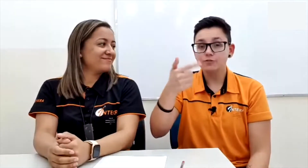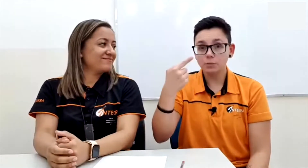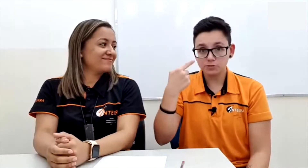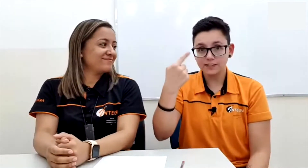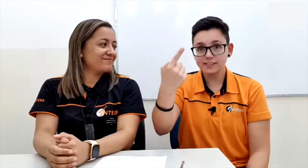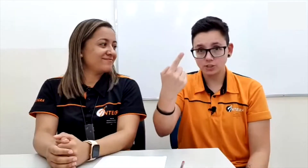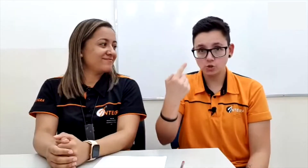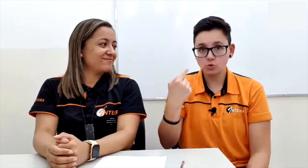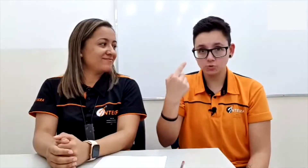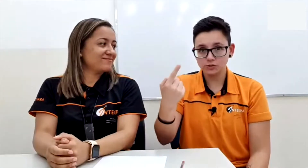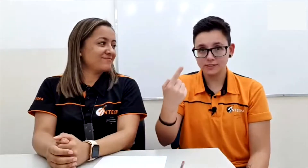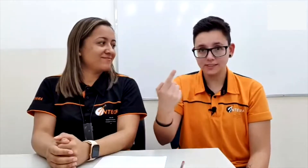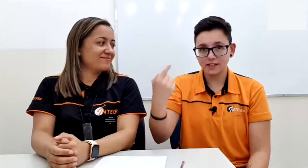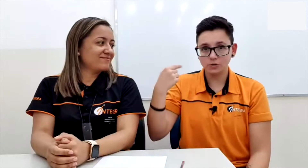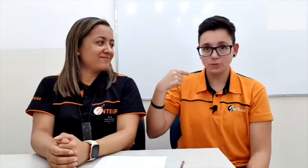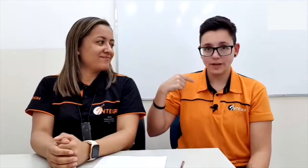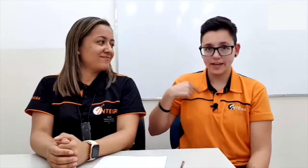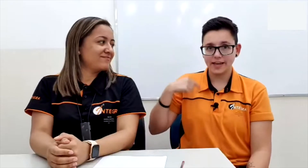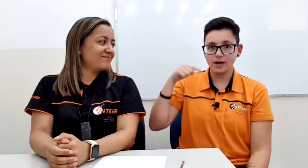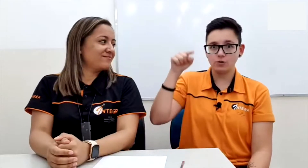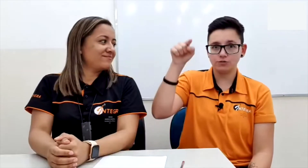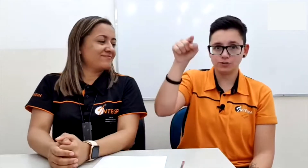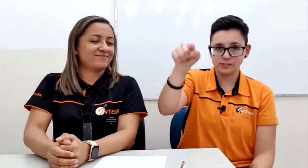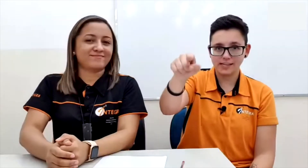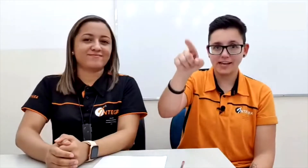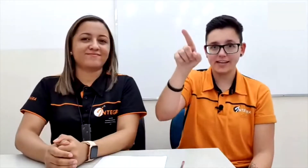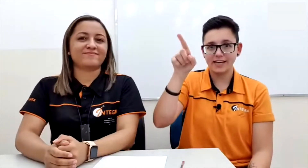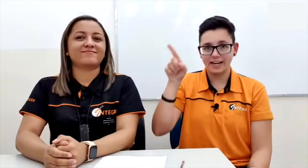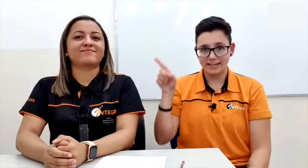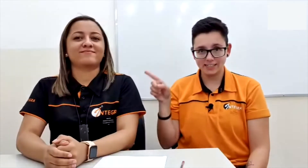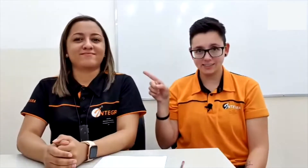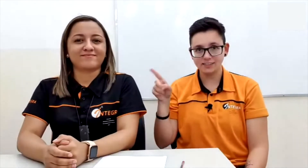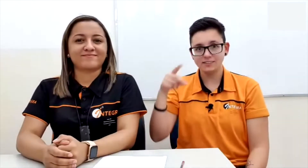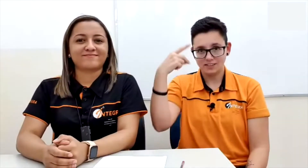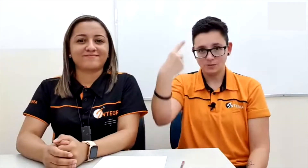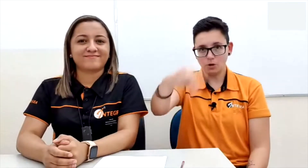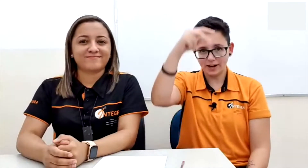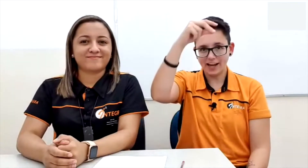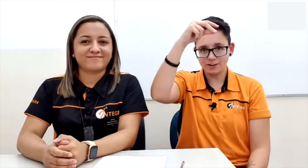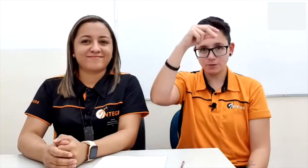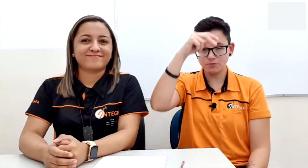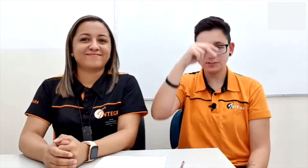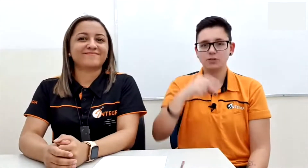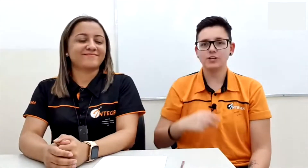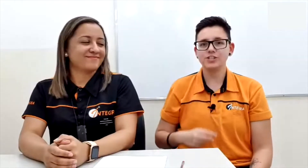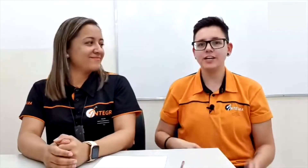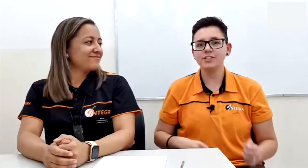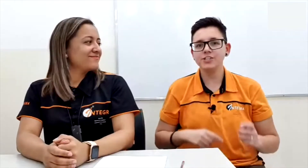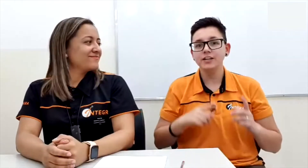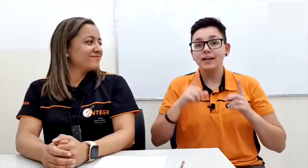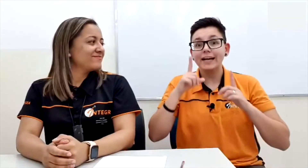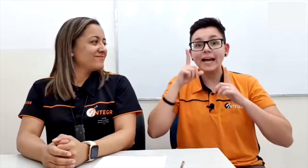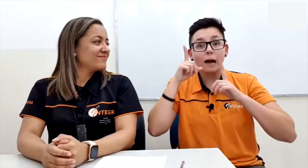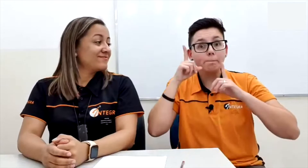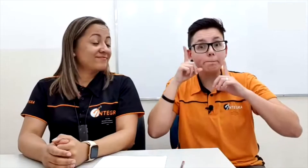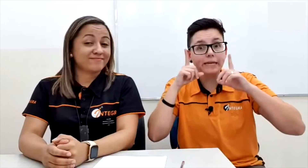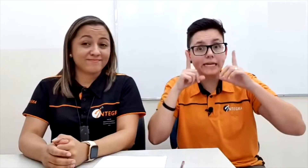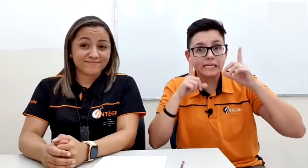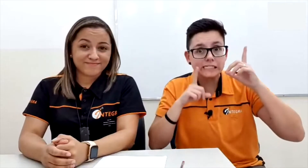Vamos fazer juntos, então? Eu, você e a Larissa? Bora lá? Vamos fazer com a gente? Capricha